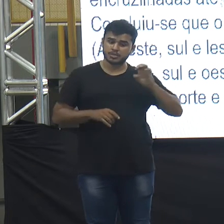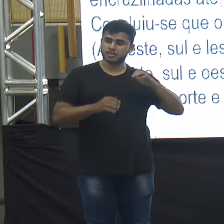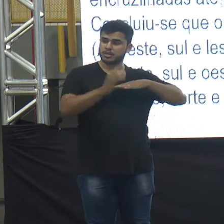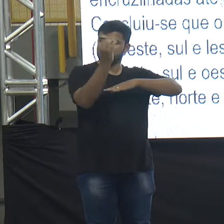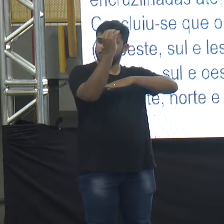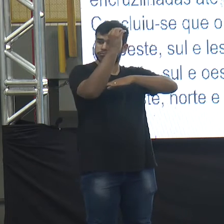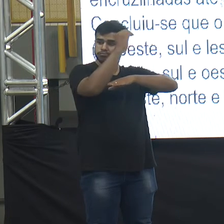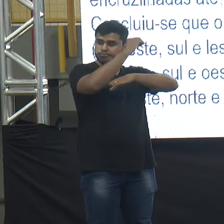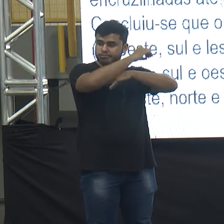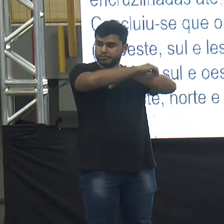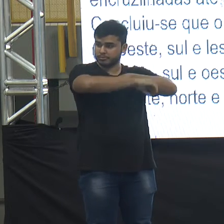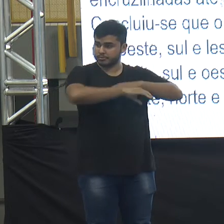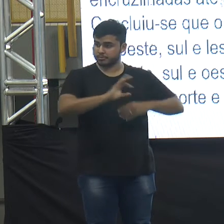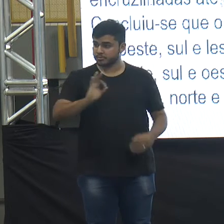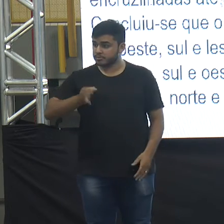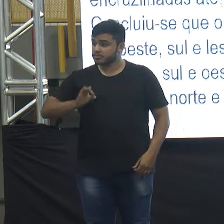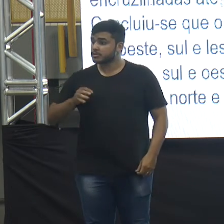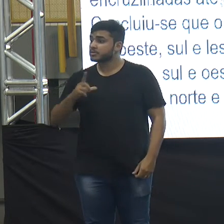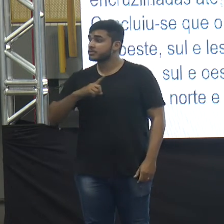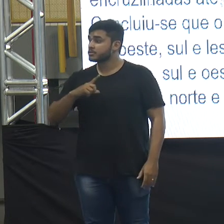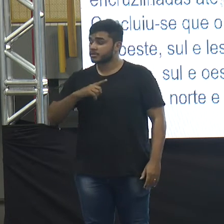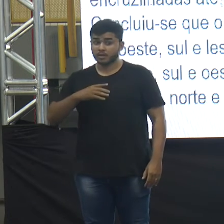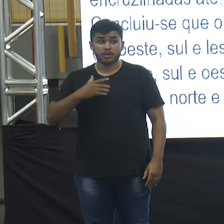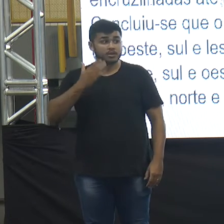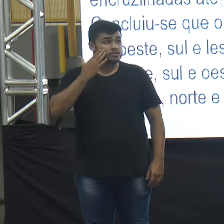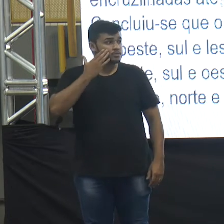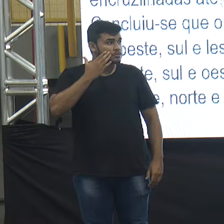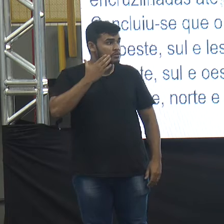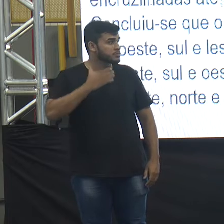medida que eu vou seguir na direção